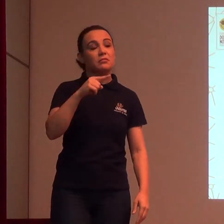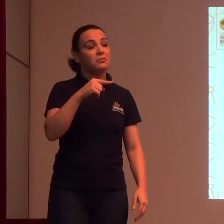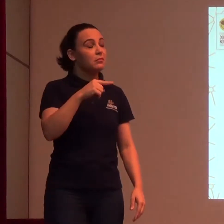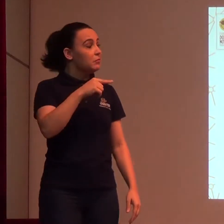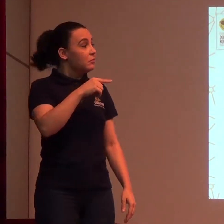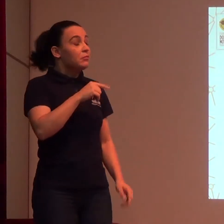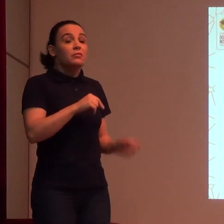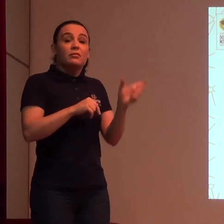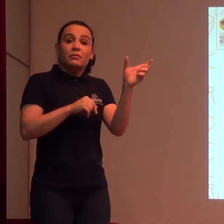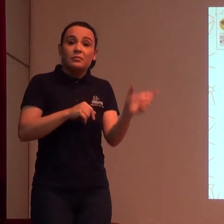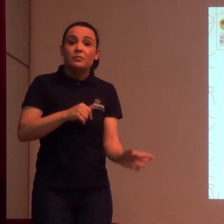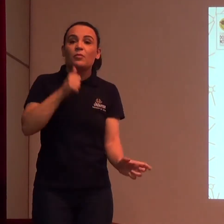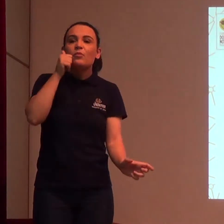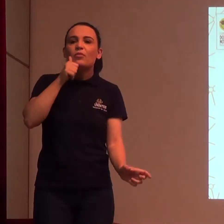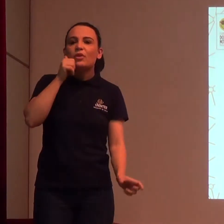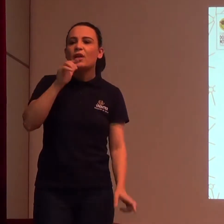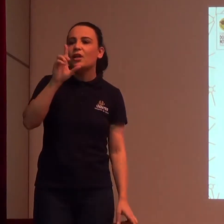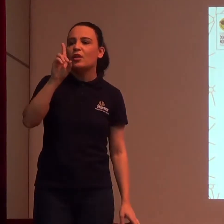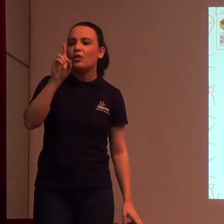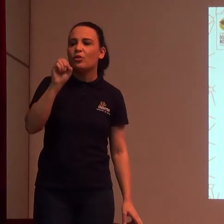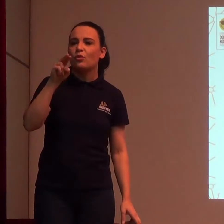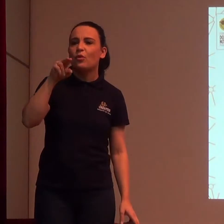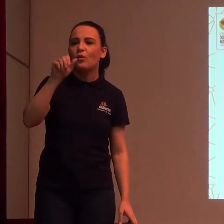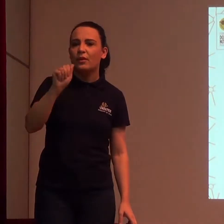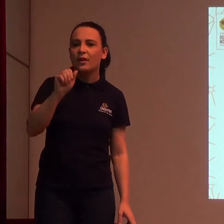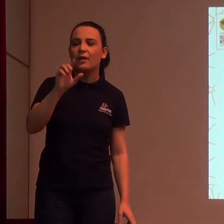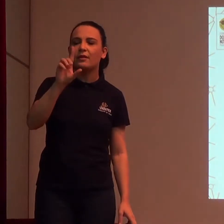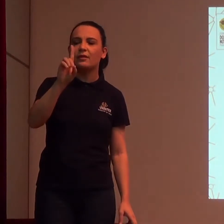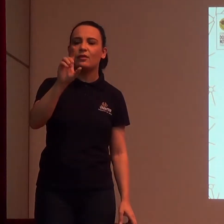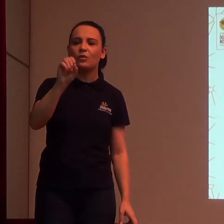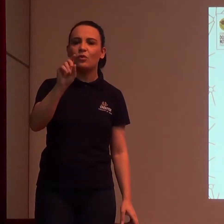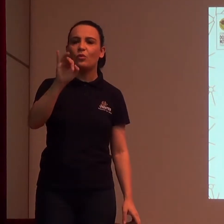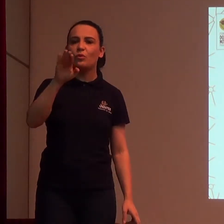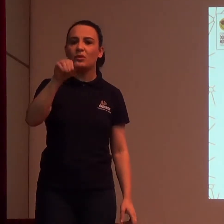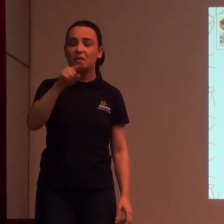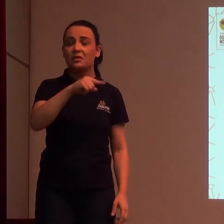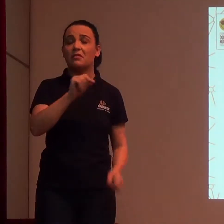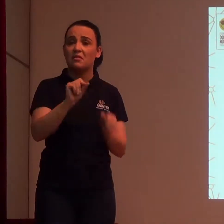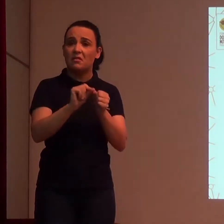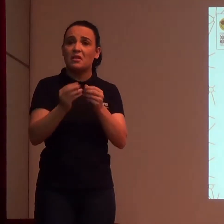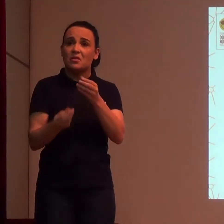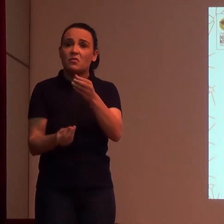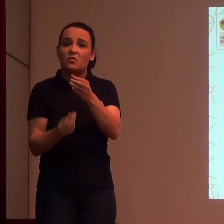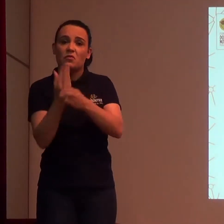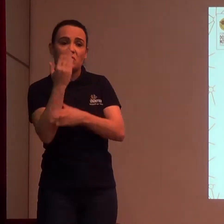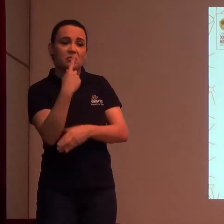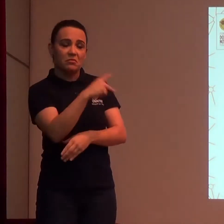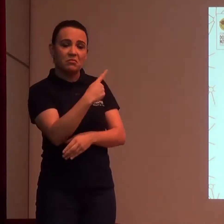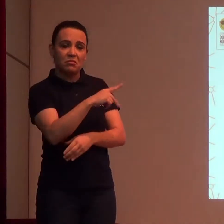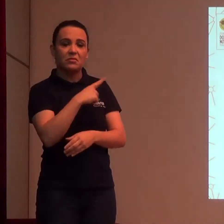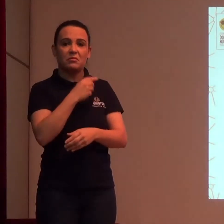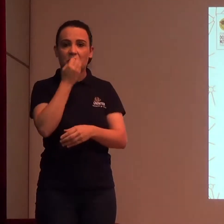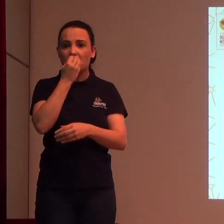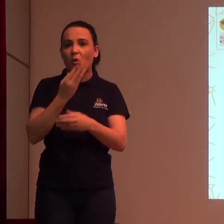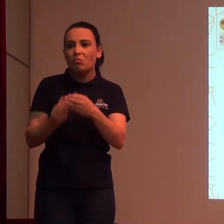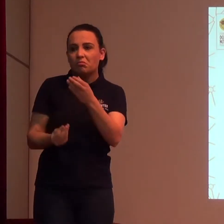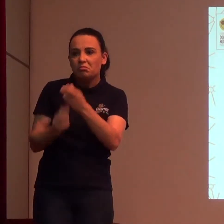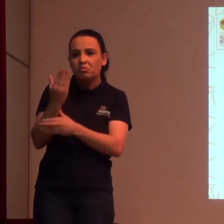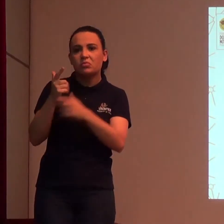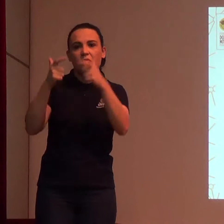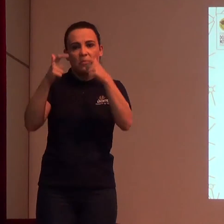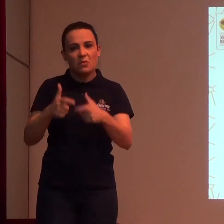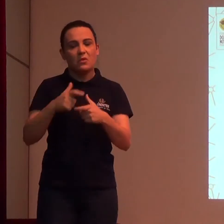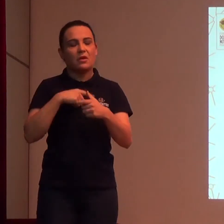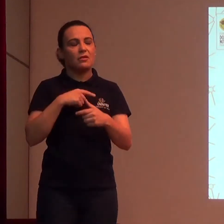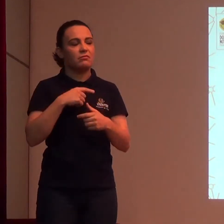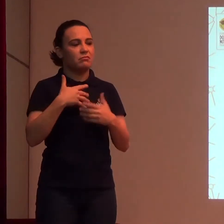Dorina e a Fundação faz um trabalho realmente maravilhoso. Quanto à pergunta, eu gostaria de saber